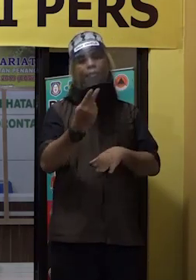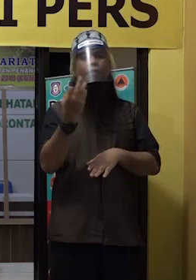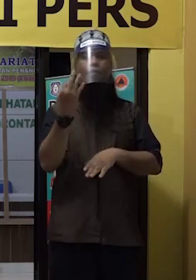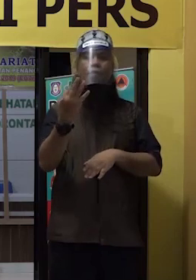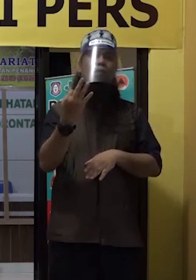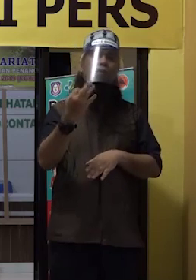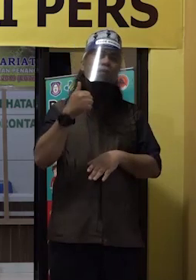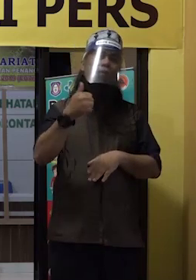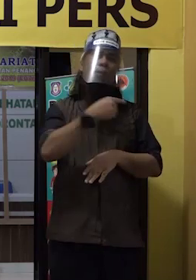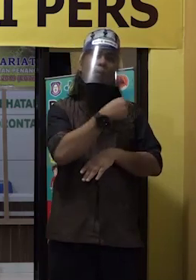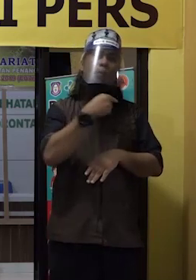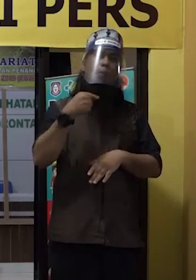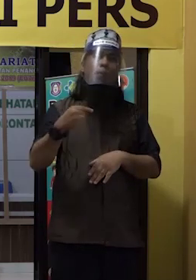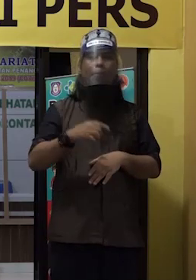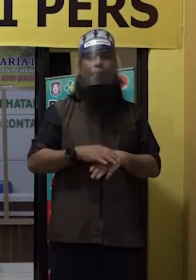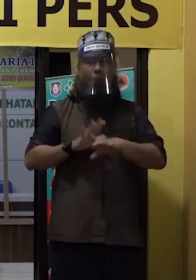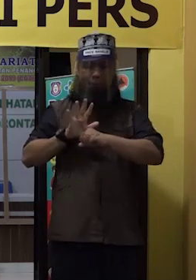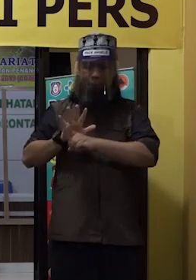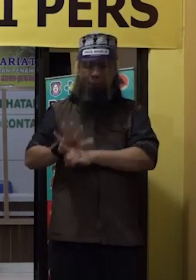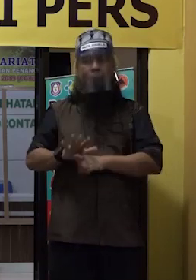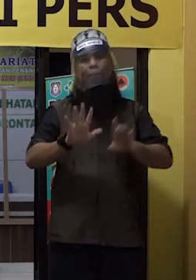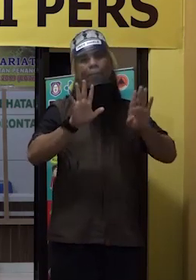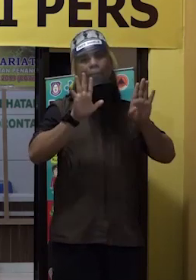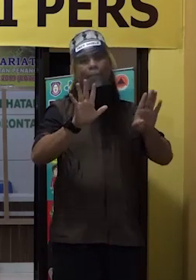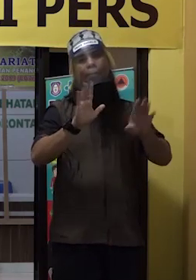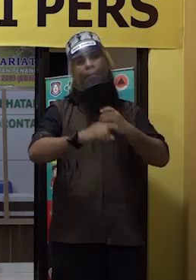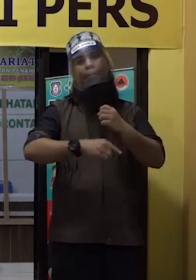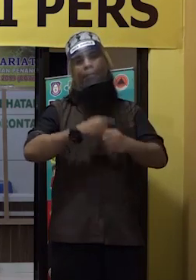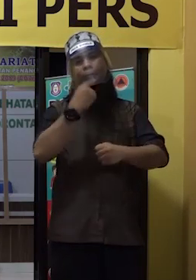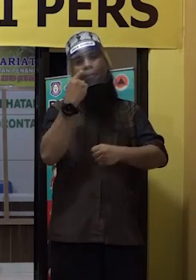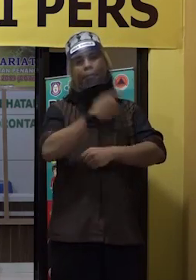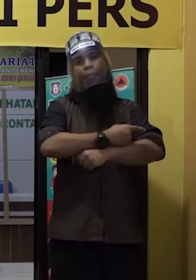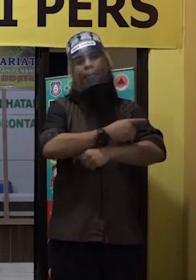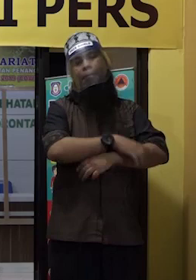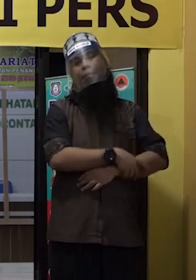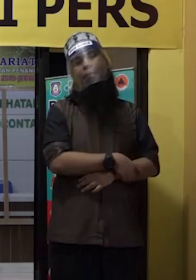PCR-nya negatif, dirawat selama 9 hari.